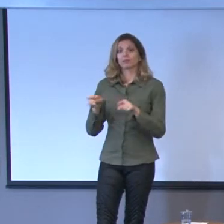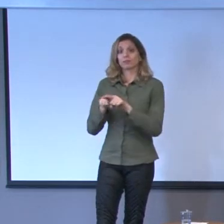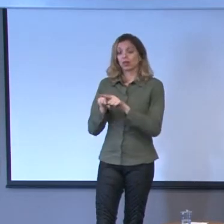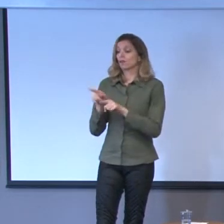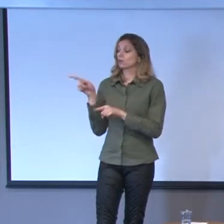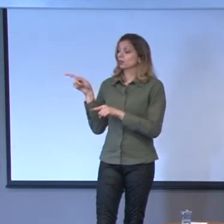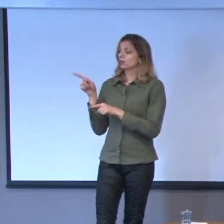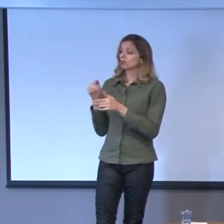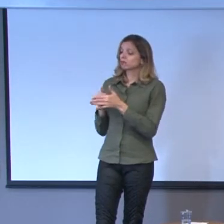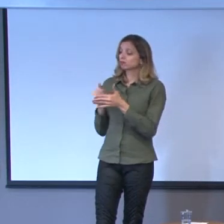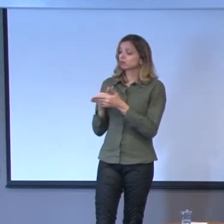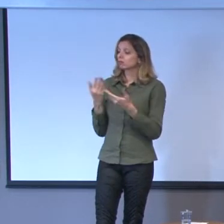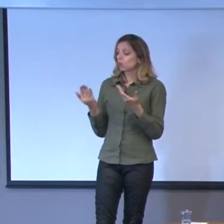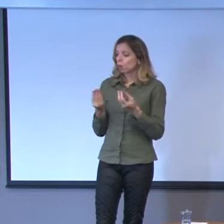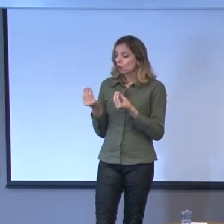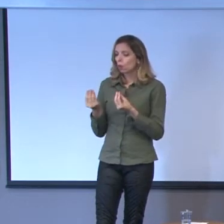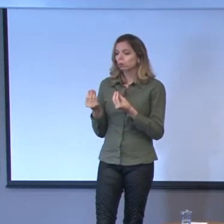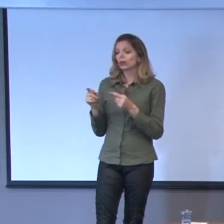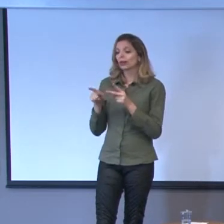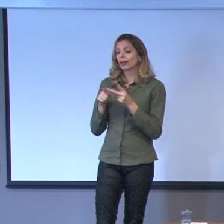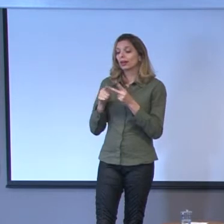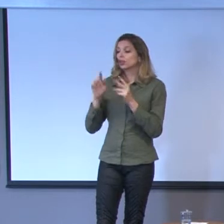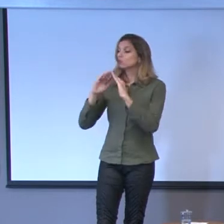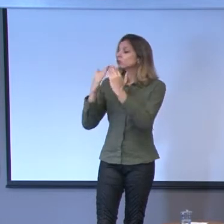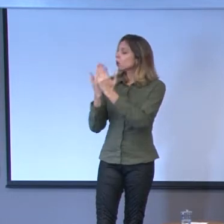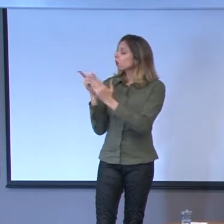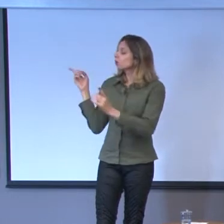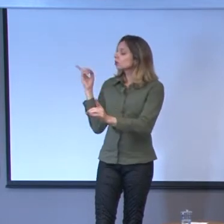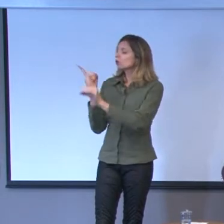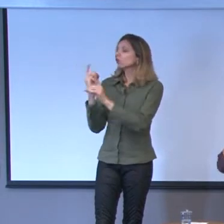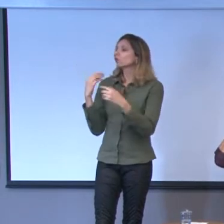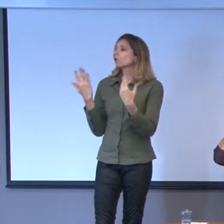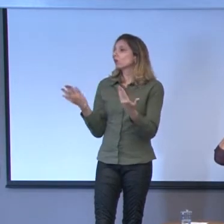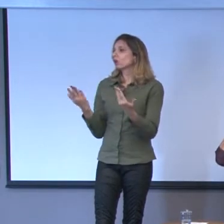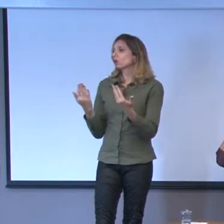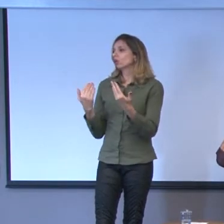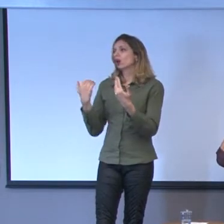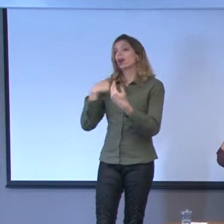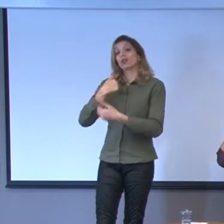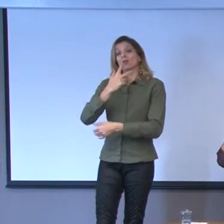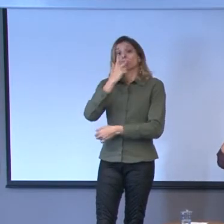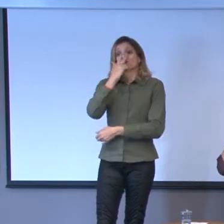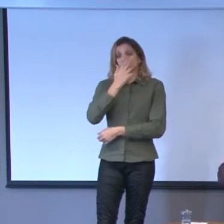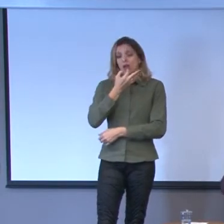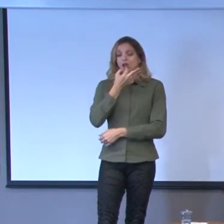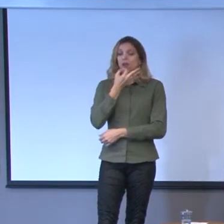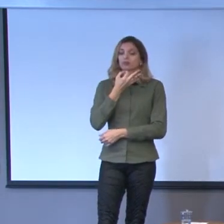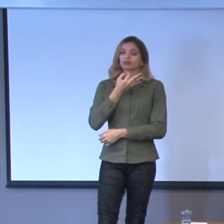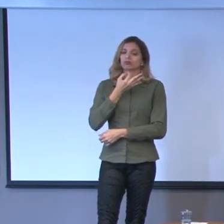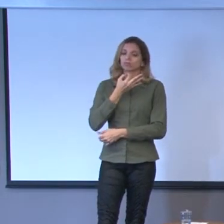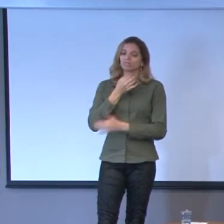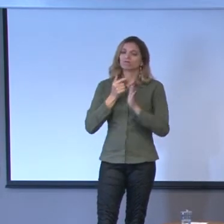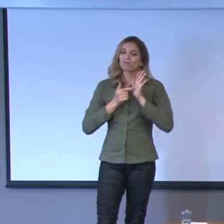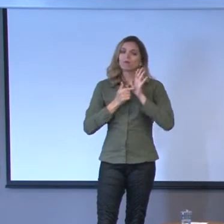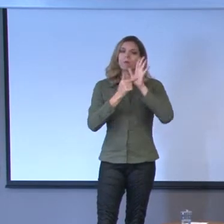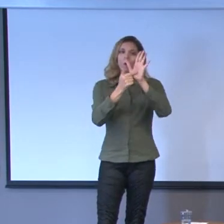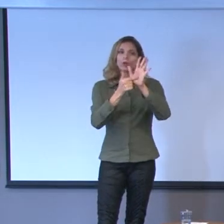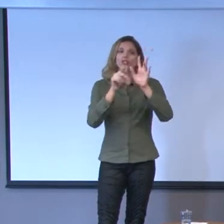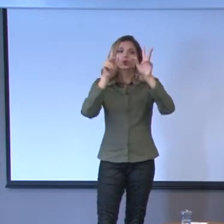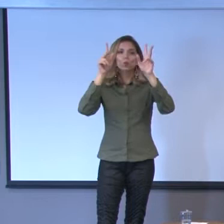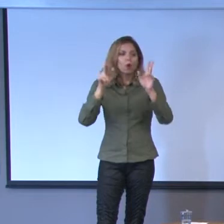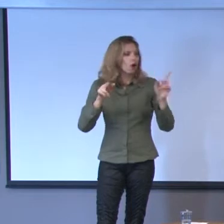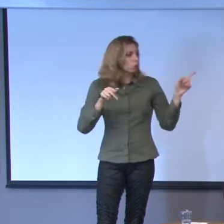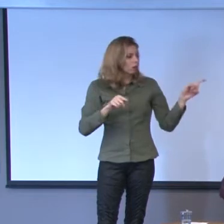você enfrenta isso, e a escola que você encontrou. Eu acho que ela ilustra bem isso que o